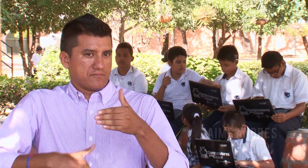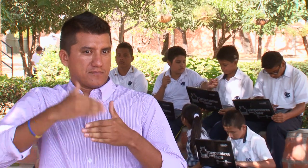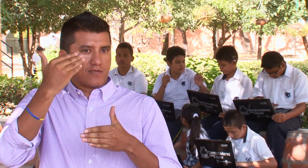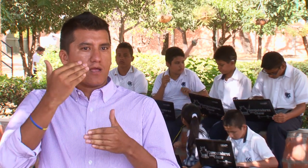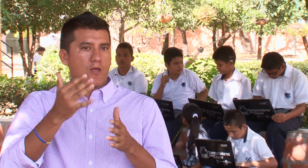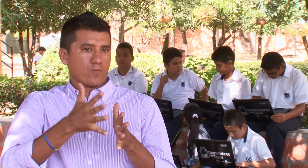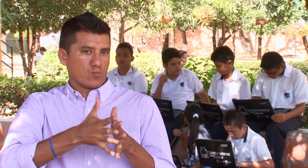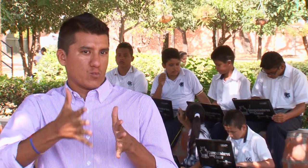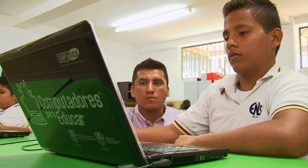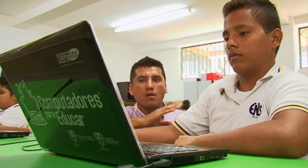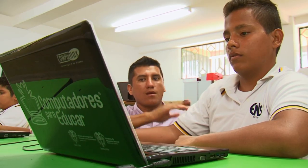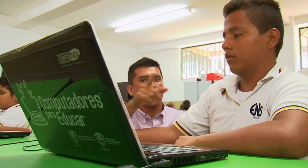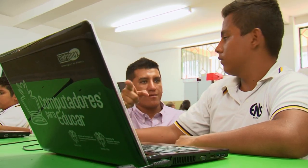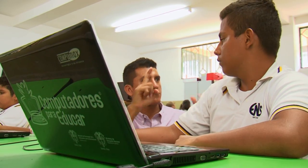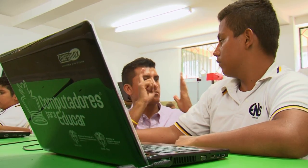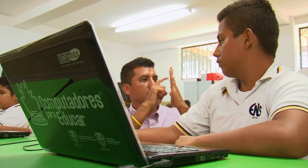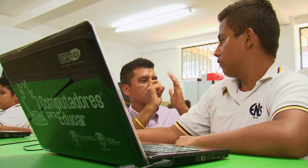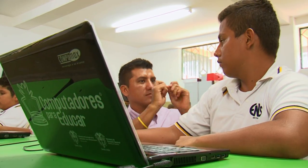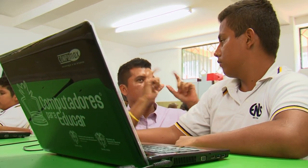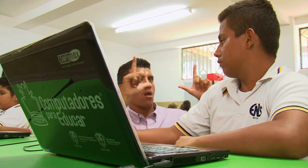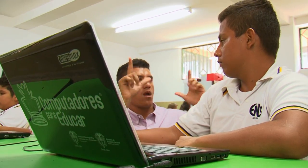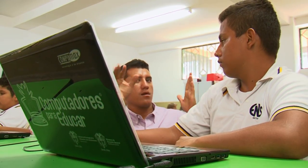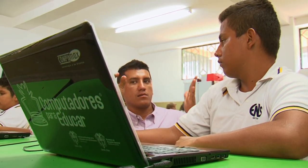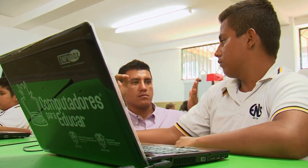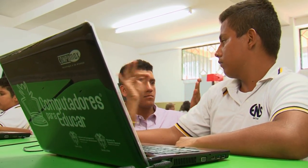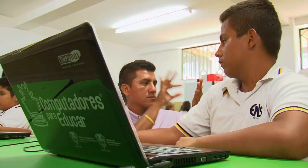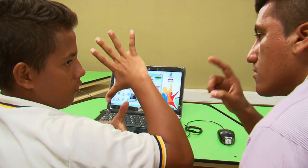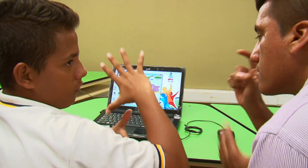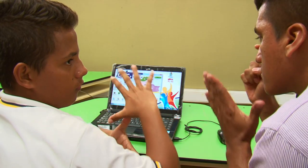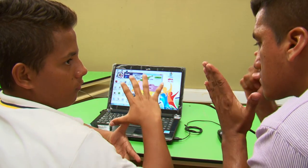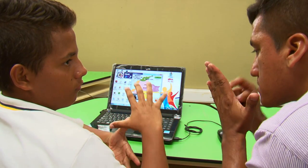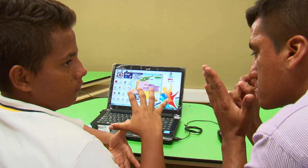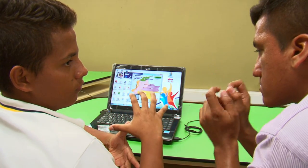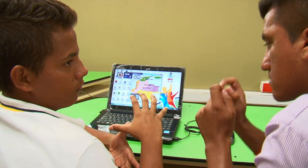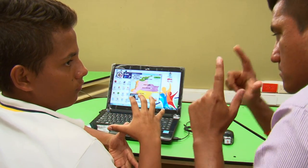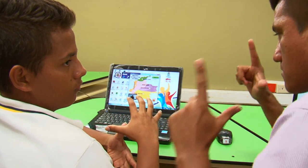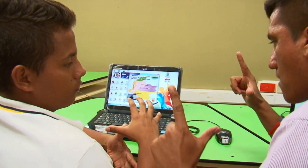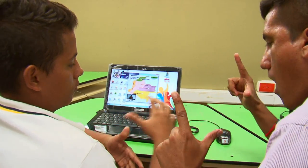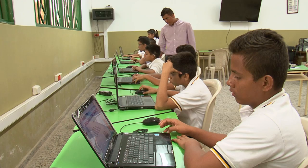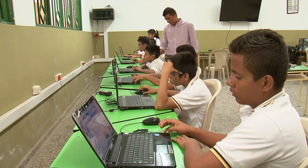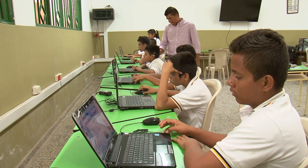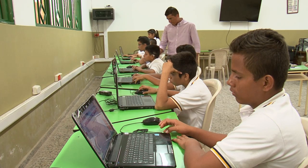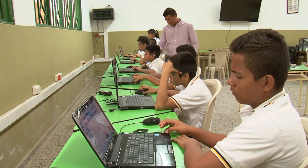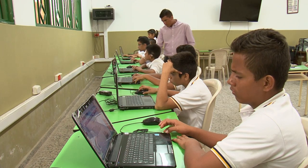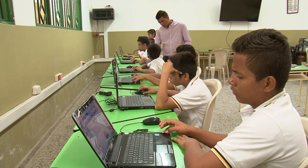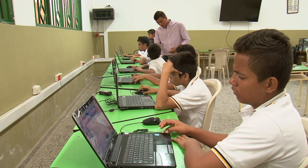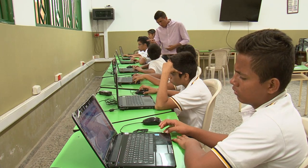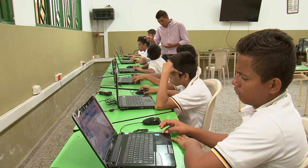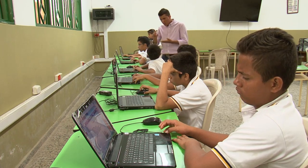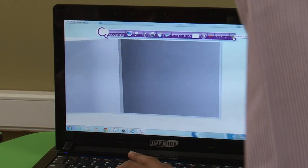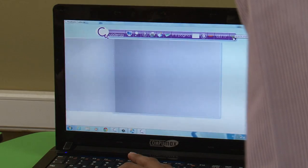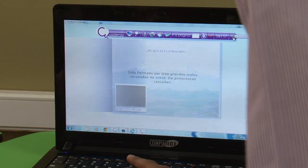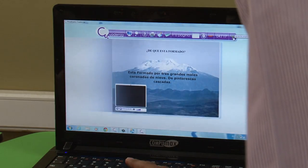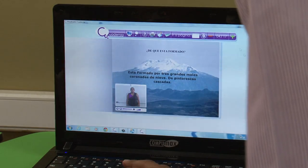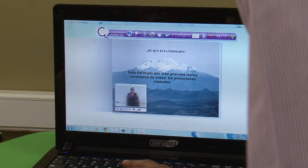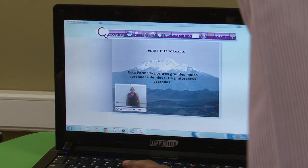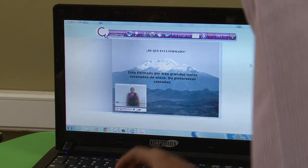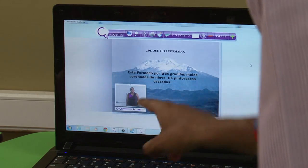como profesor, igualmente como modelo lingüístico de los niños de grado primaria en el área de la tecnología. El usar la tecnología nos ha